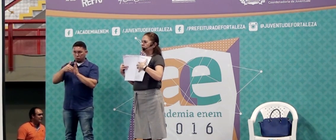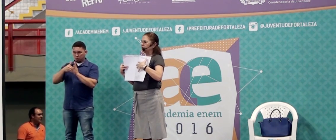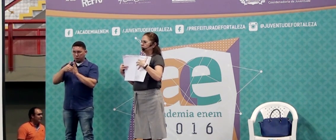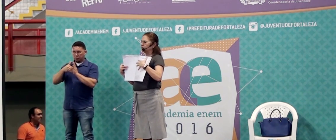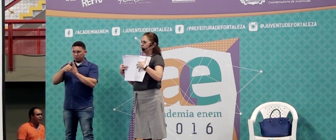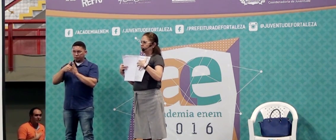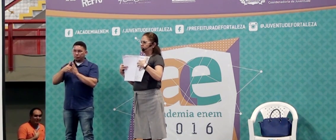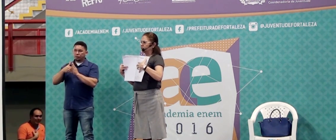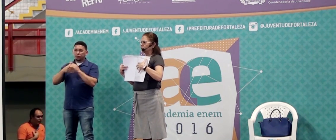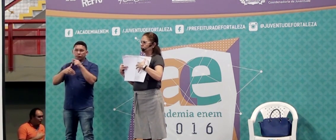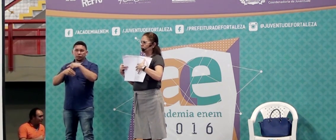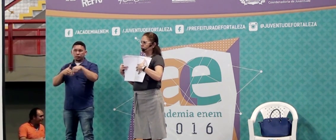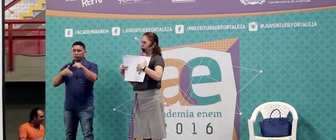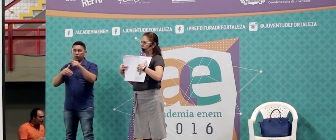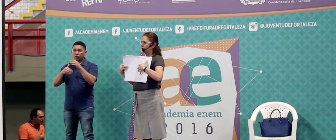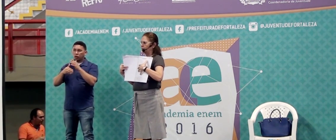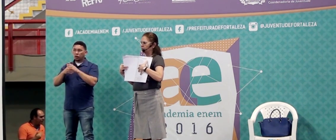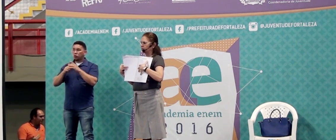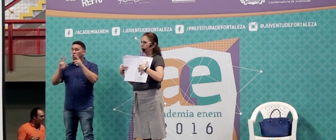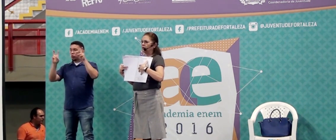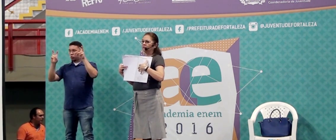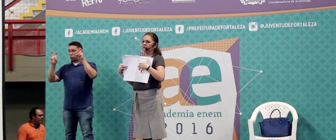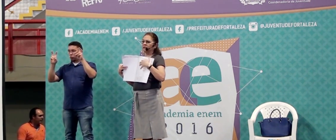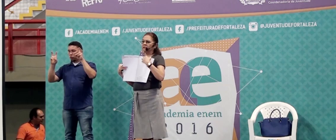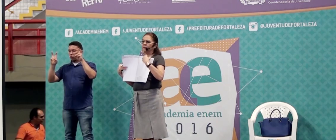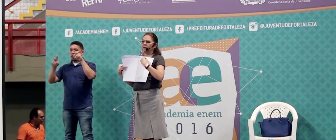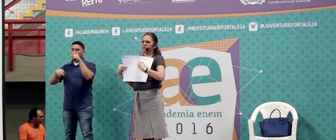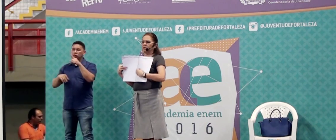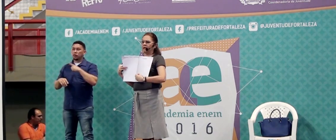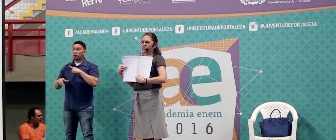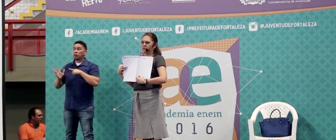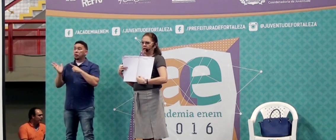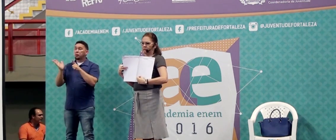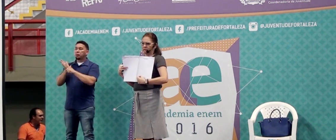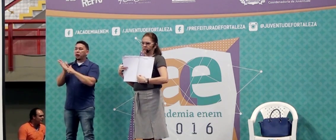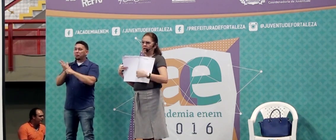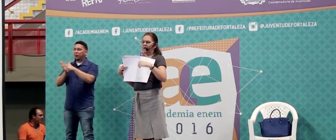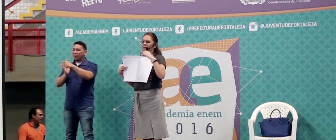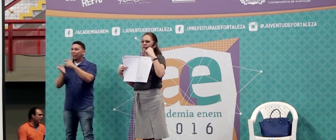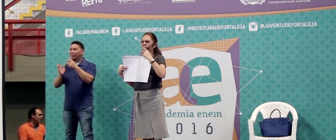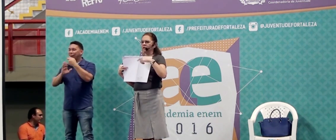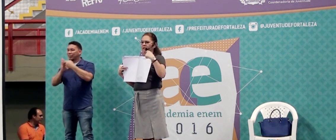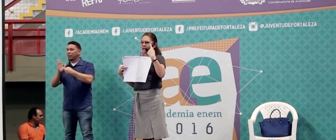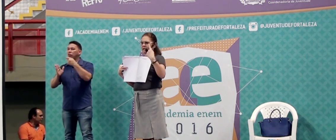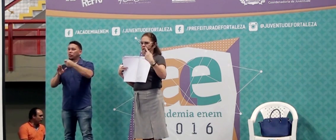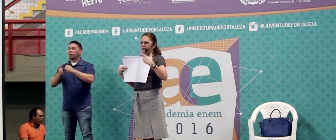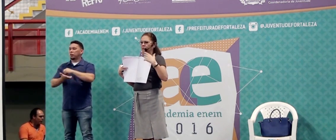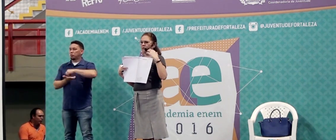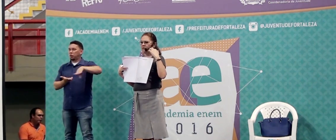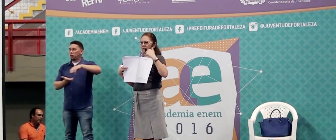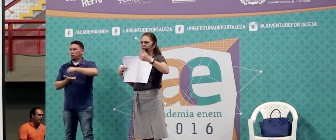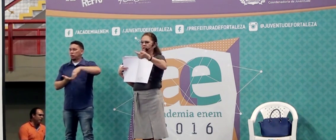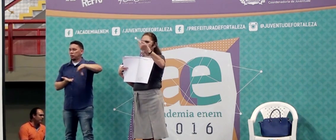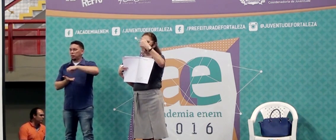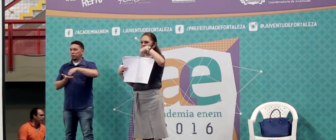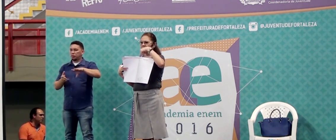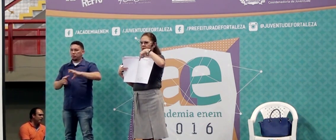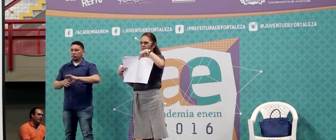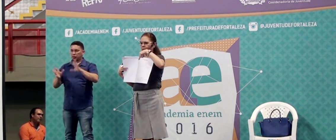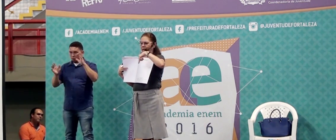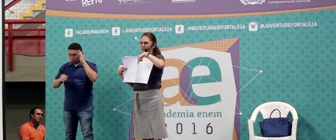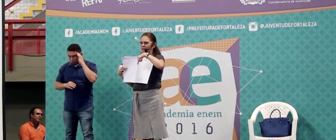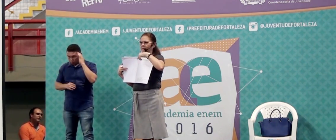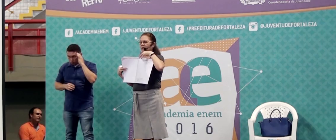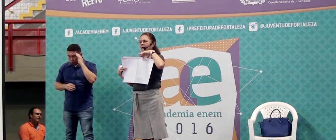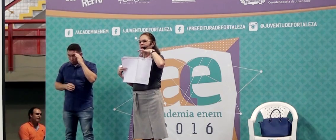Se vocês quiserem fazer os 2 temas, vocês podem tirar xerox. A folha da redação que vocês vão